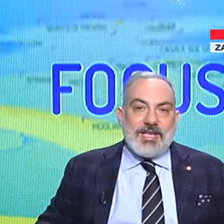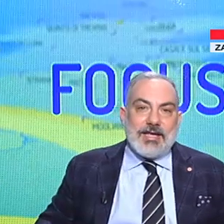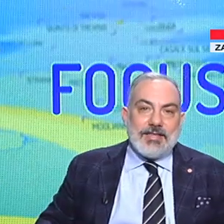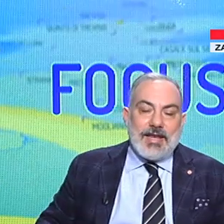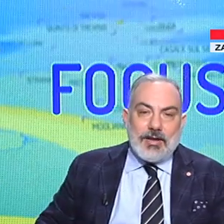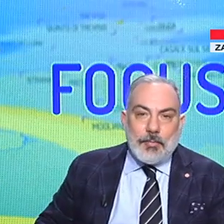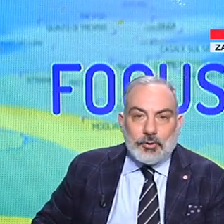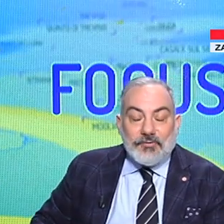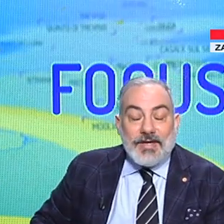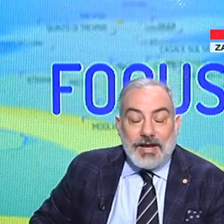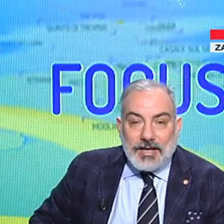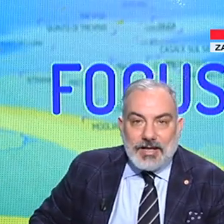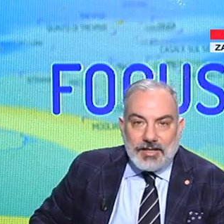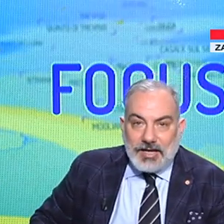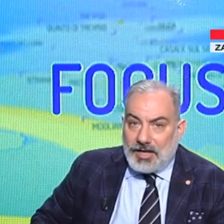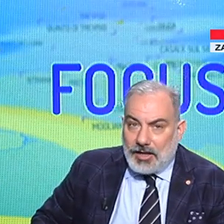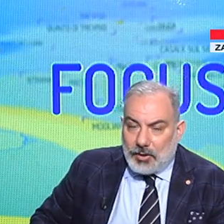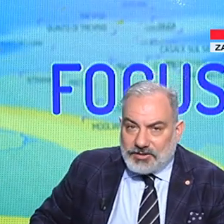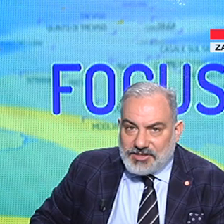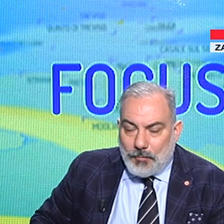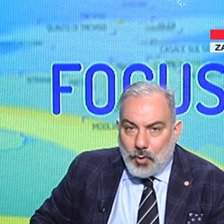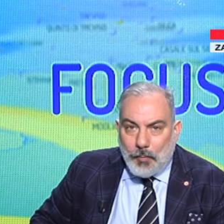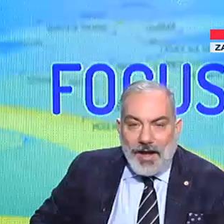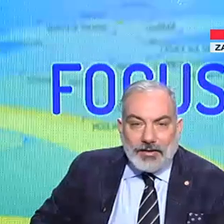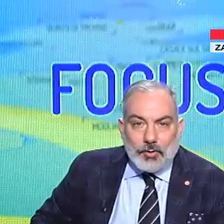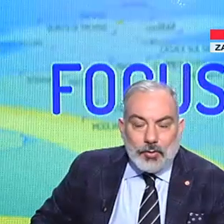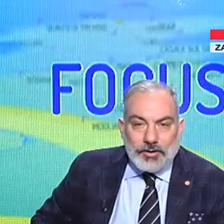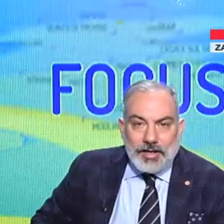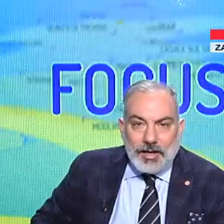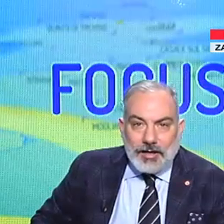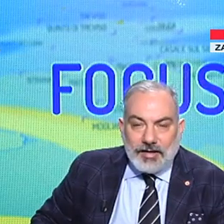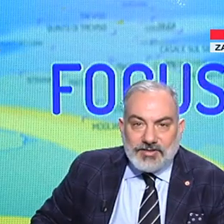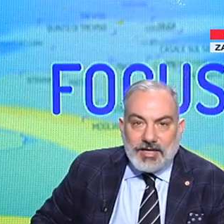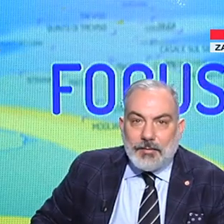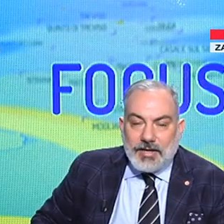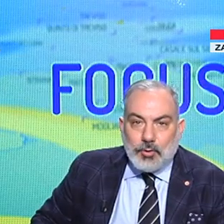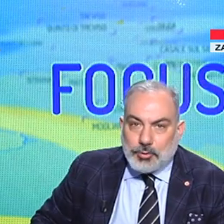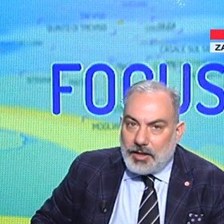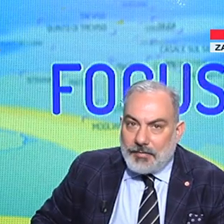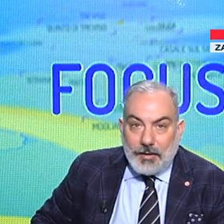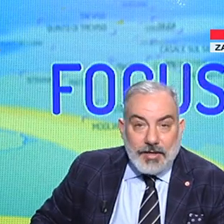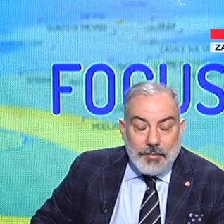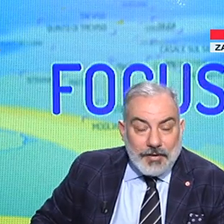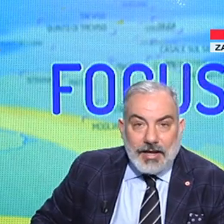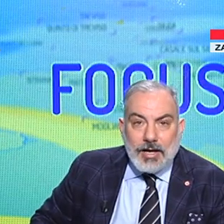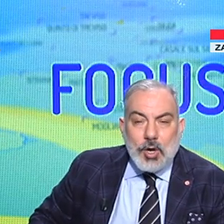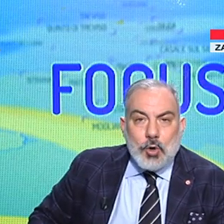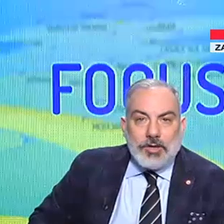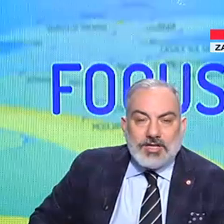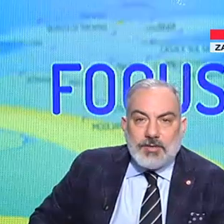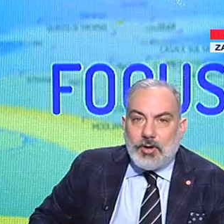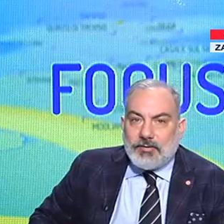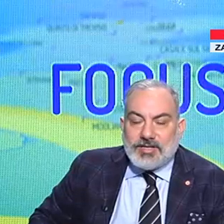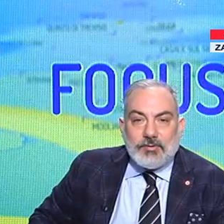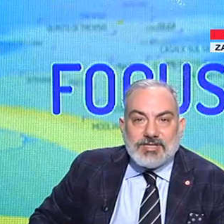nei cieli dell'aeroporto Ferrarini di Thiene. Noi ci stiamo occupando della vicenda per ricostruire, per capire, per parlare con